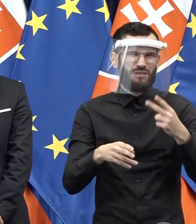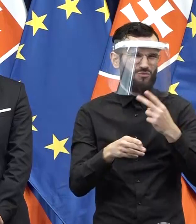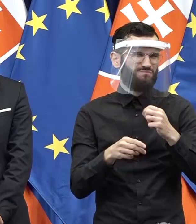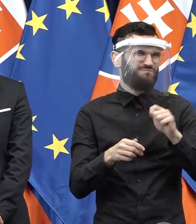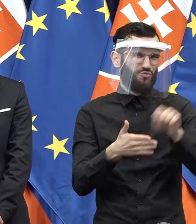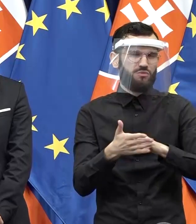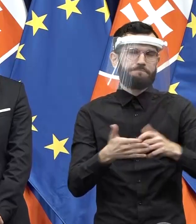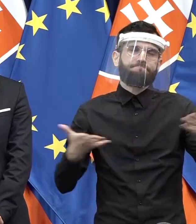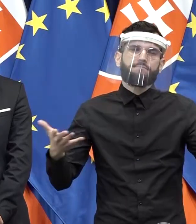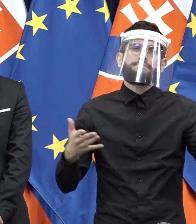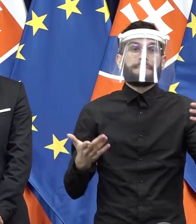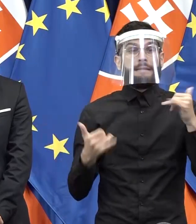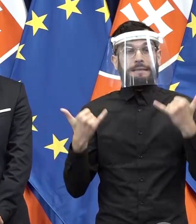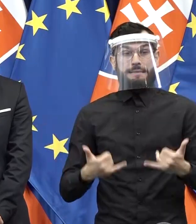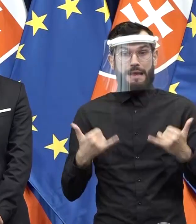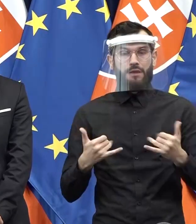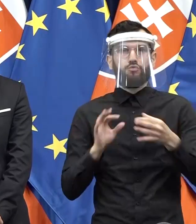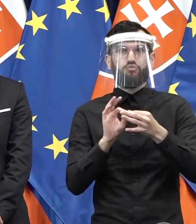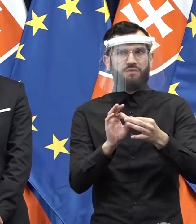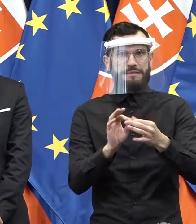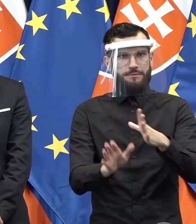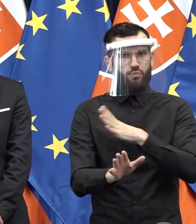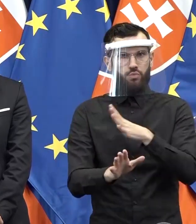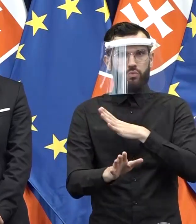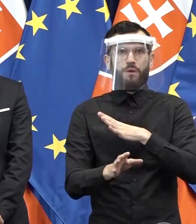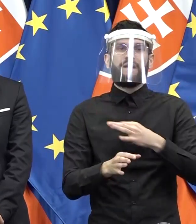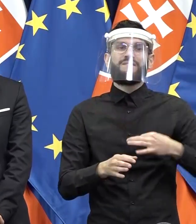využíva tak, že ohrozuje verejné zdravie.